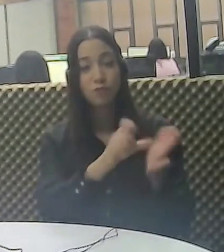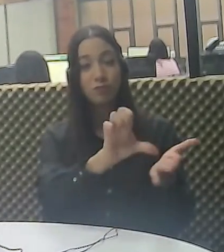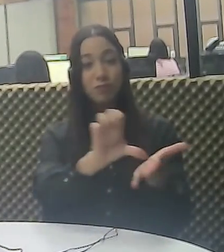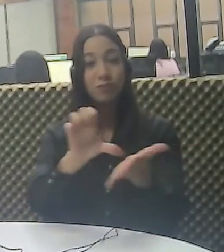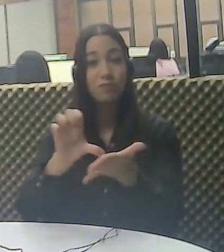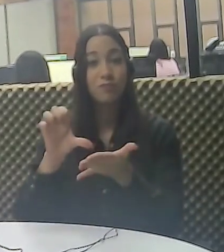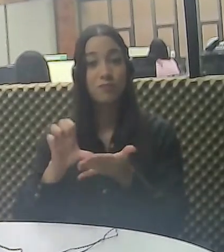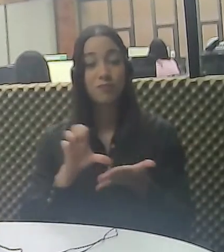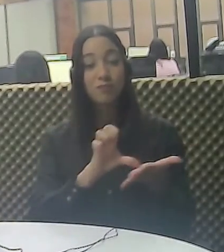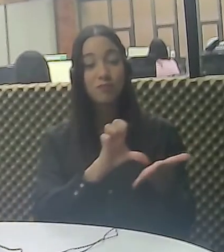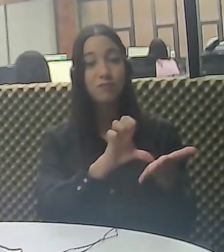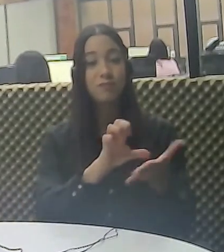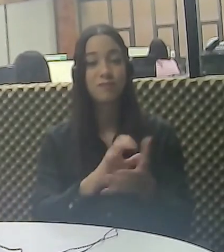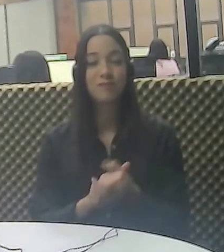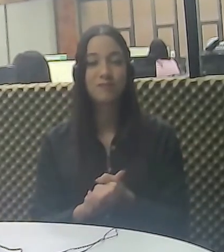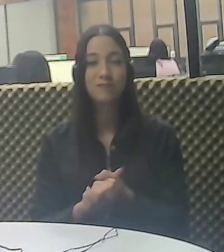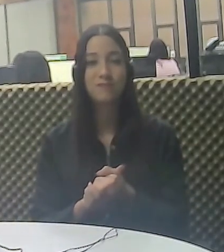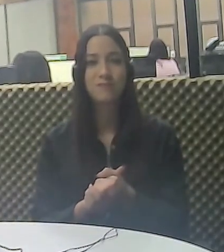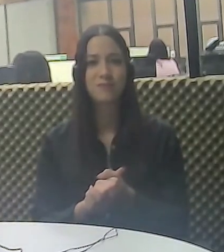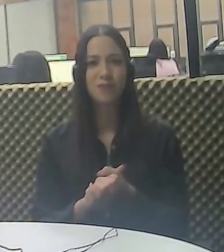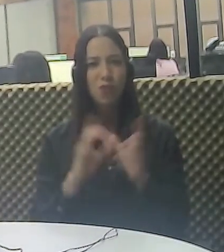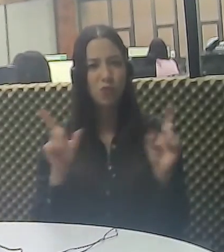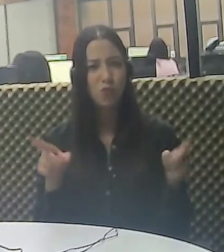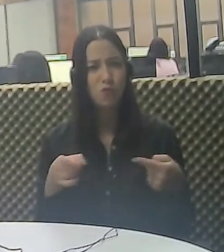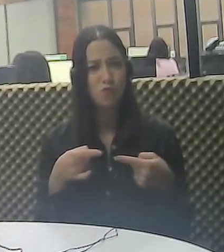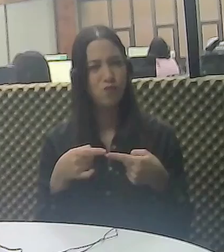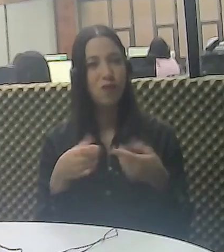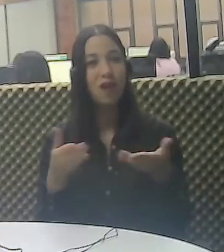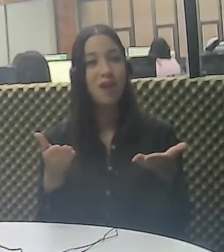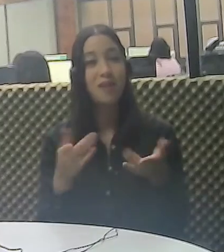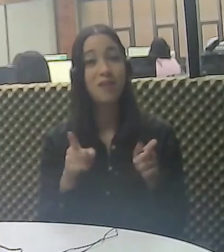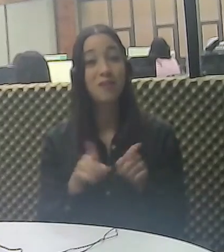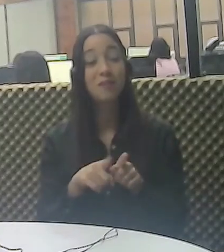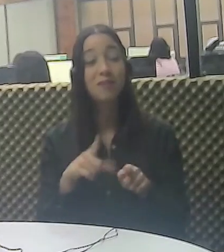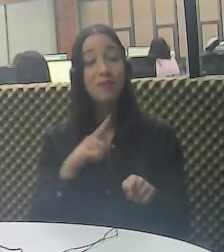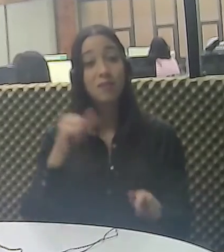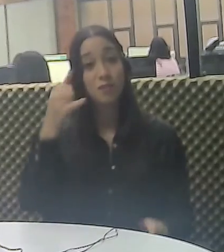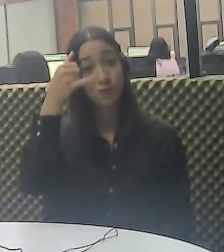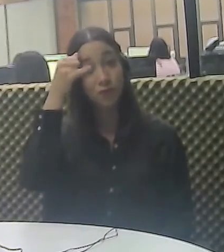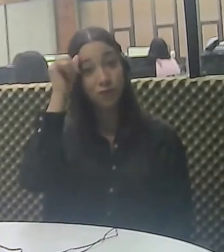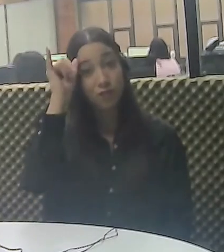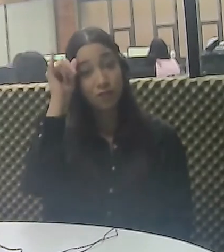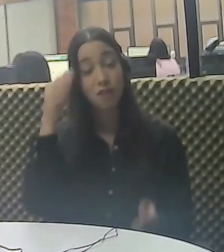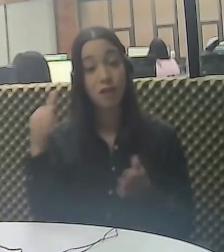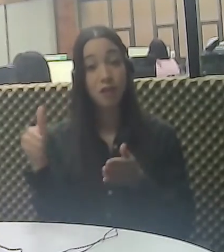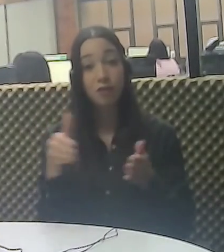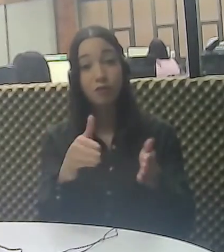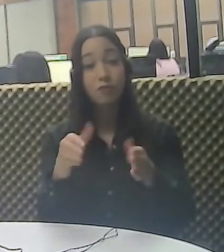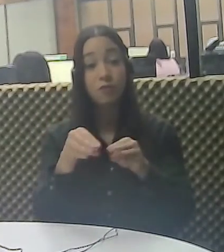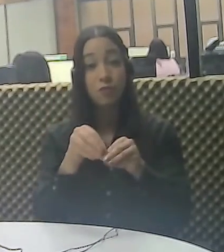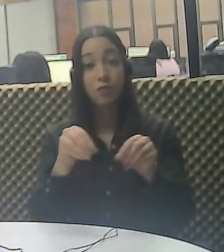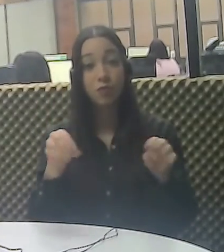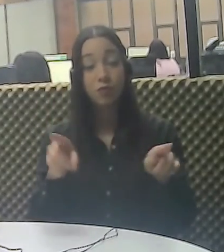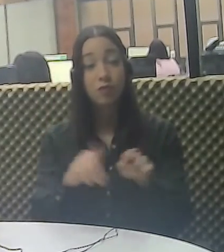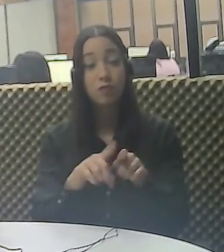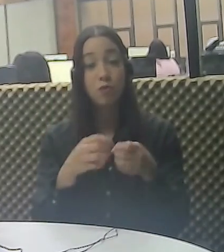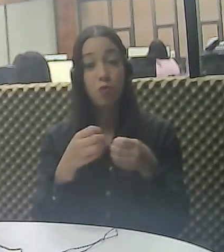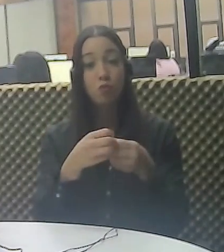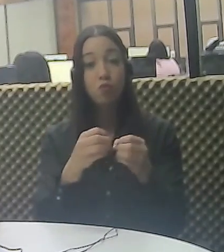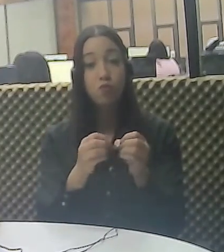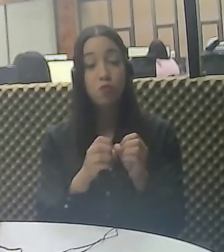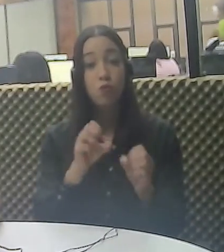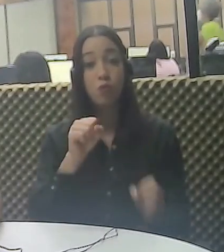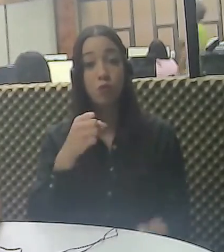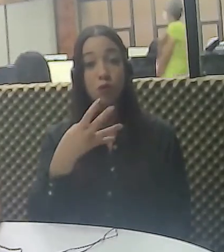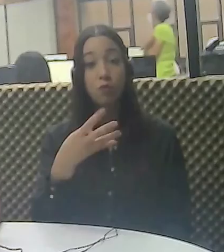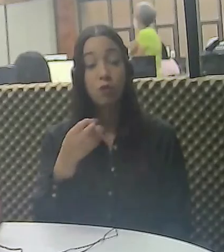diversos pontos da cidade deu Tão certo que agora instalou também na área rural estradas e sinais e distritos mais 84